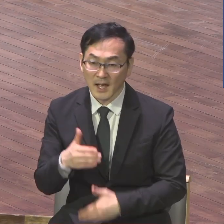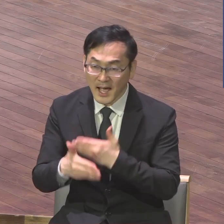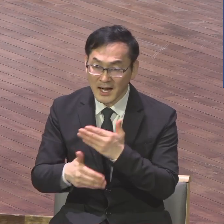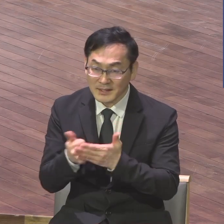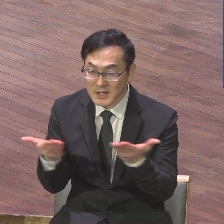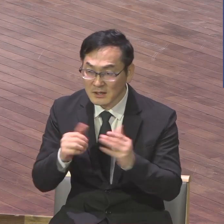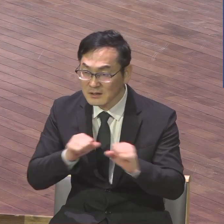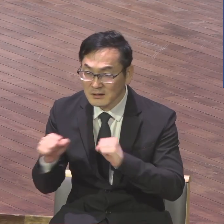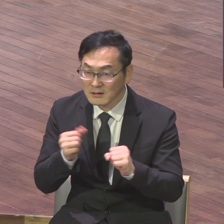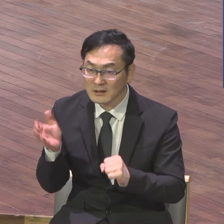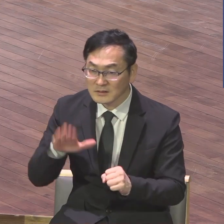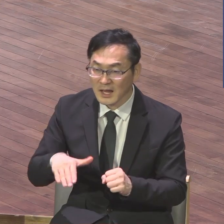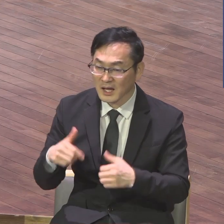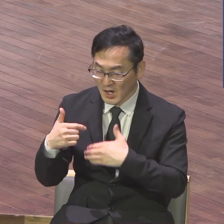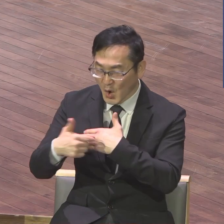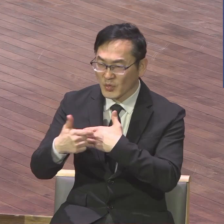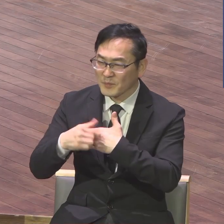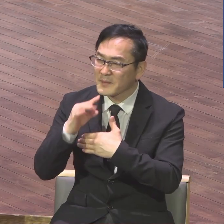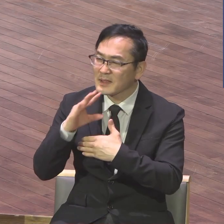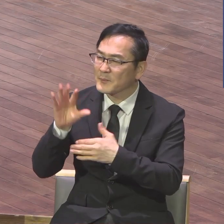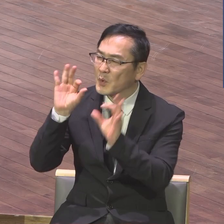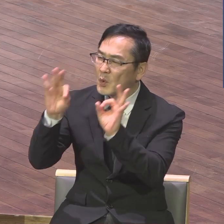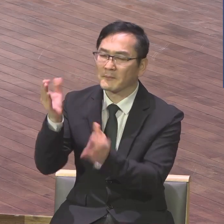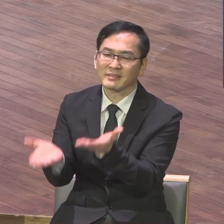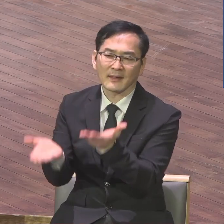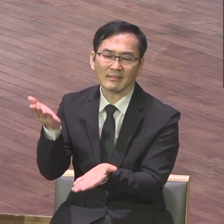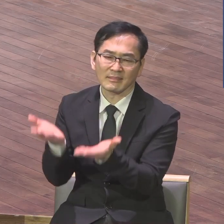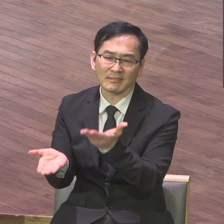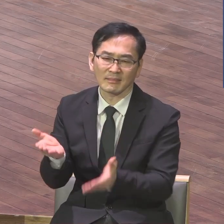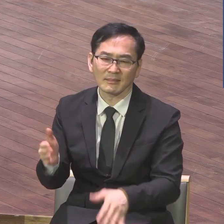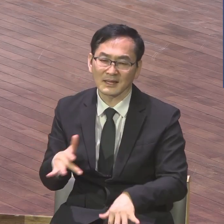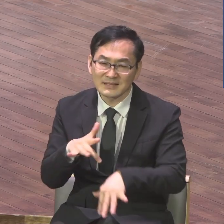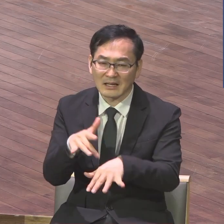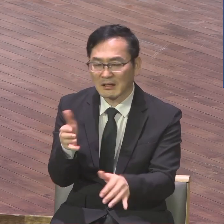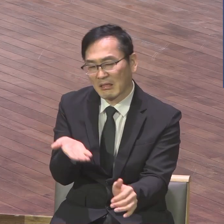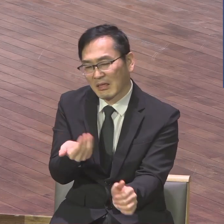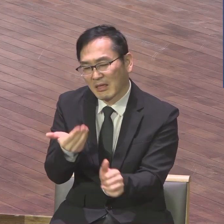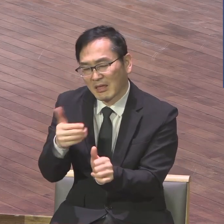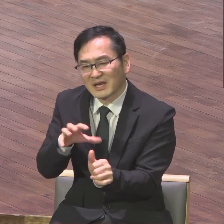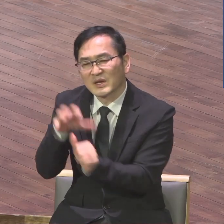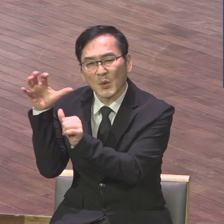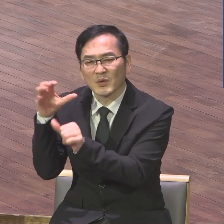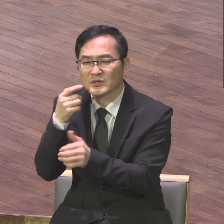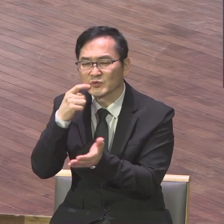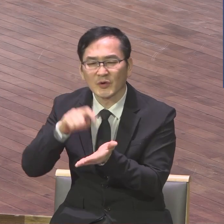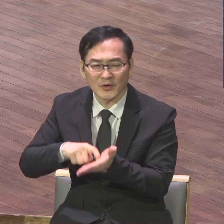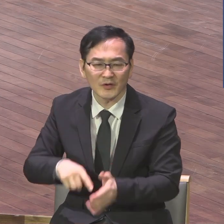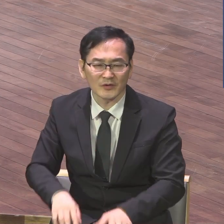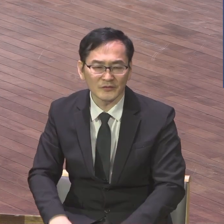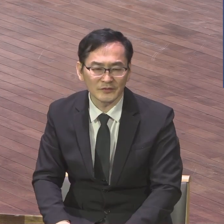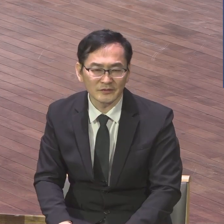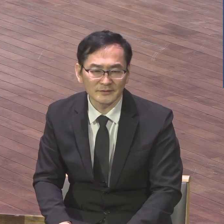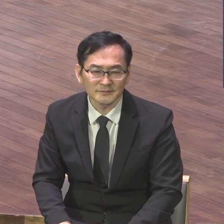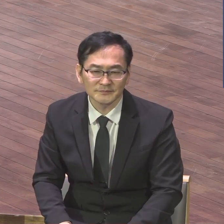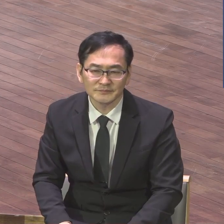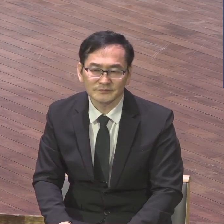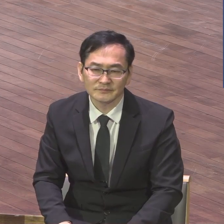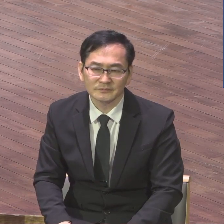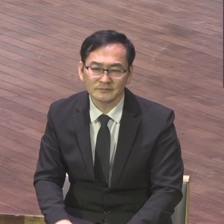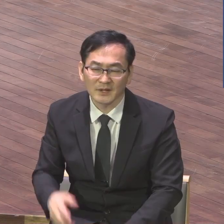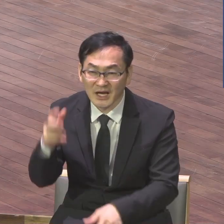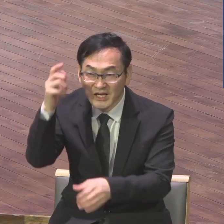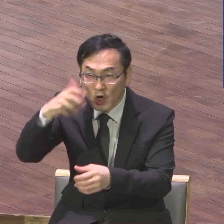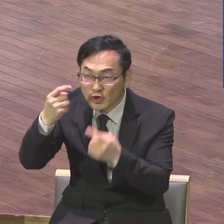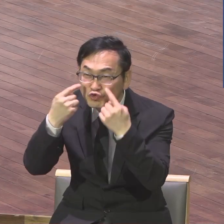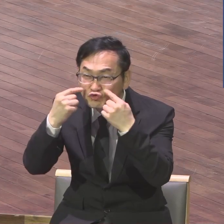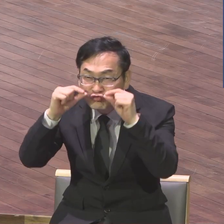그게 사단이 갖고 놀기 좋지요. 영적인 걸 모르니까. 영적인 해석을 할 수 없고 영적 눈이